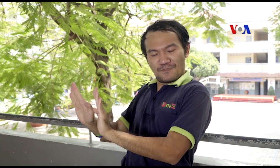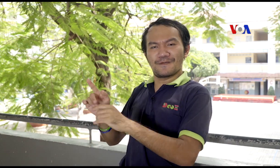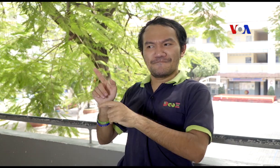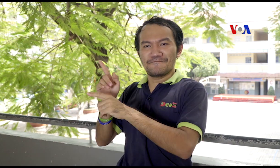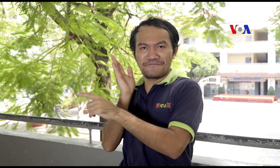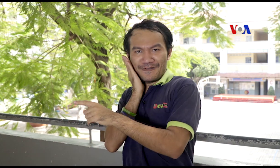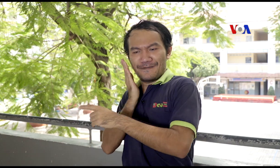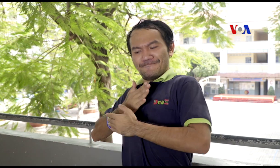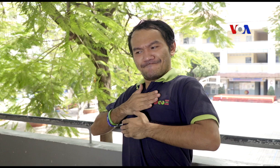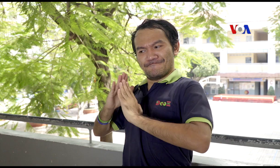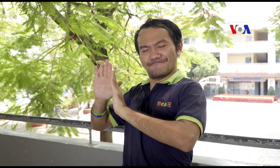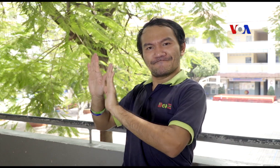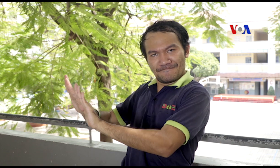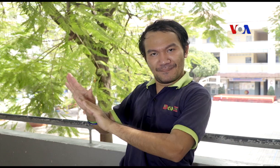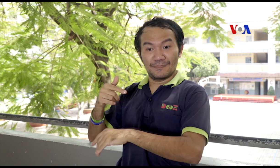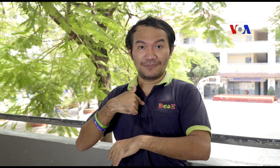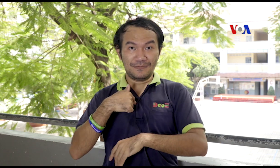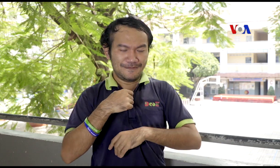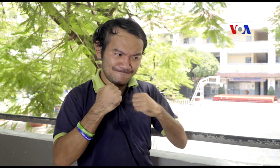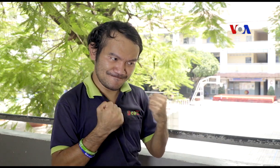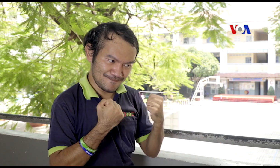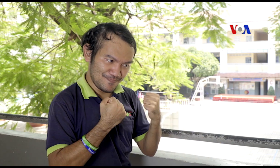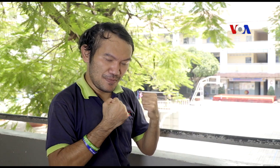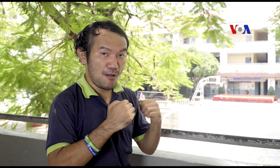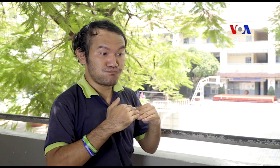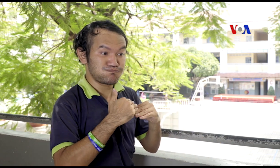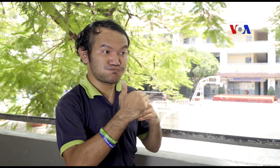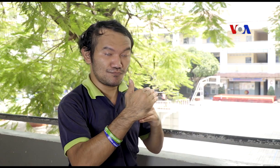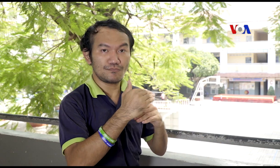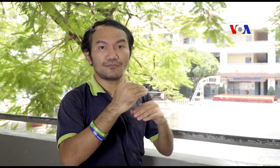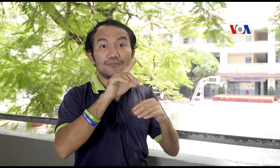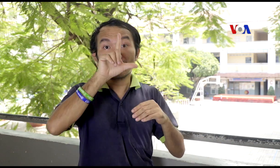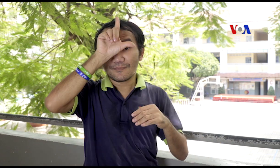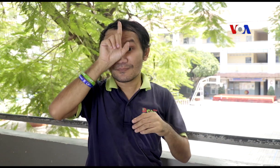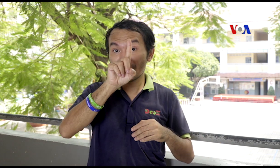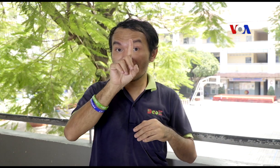Và khi học càng nhiều thì Khiêm lại càng cảm thấy hiểu hơn.